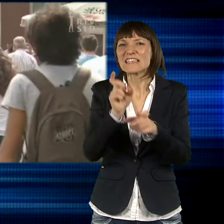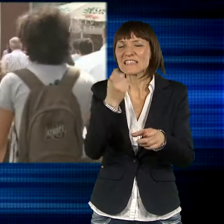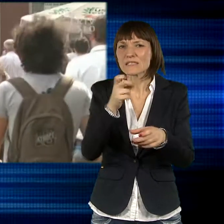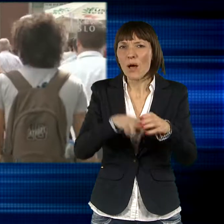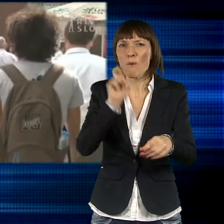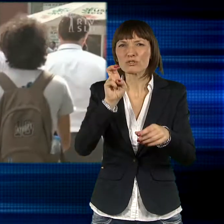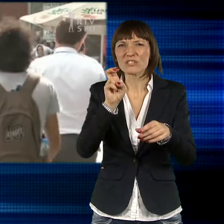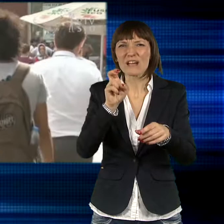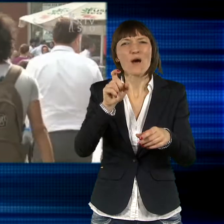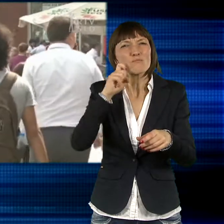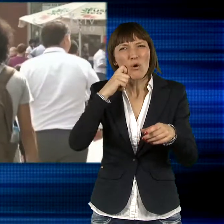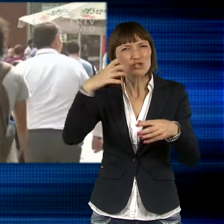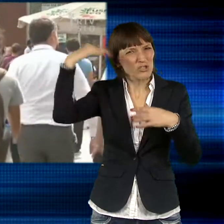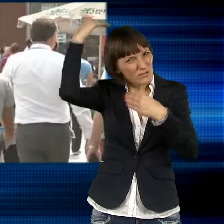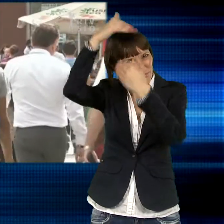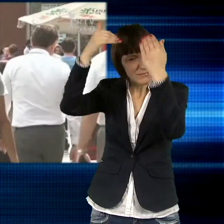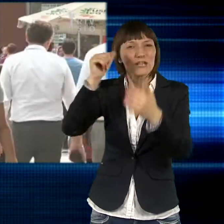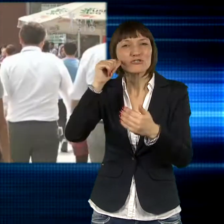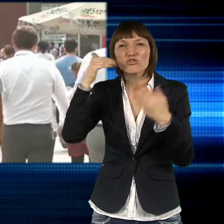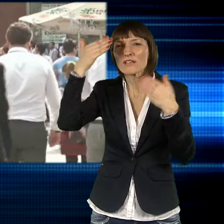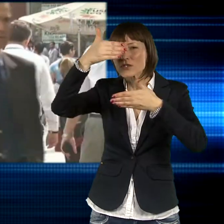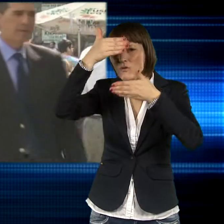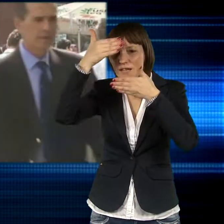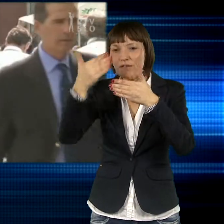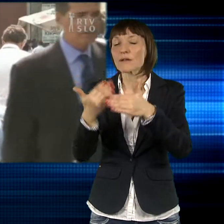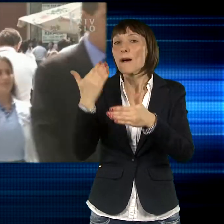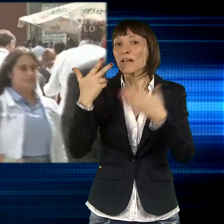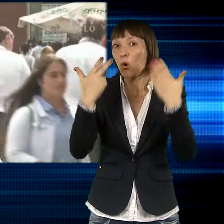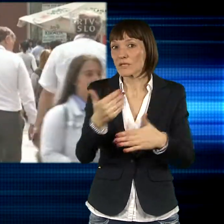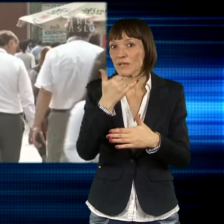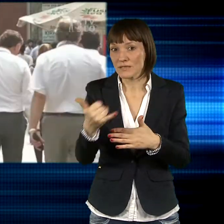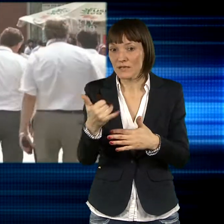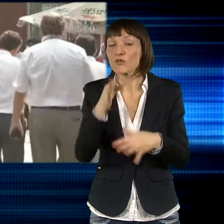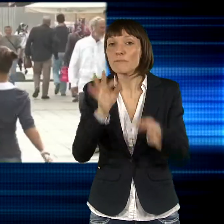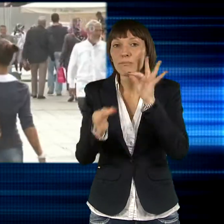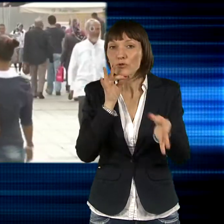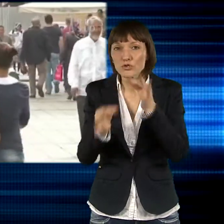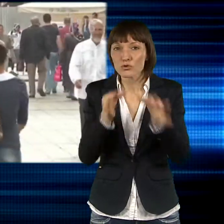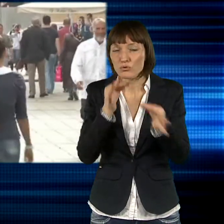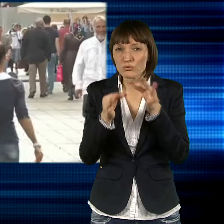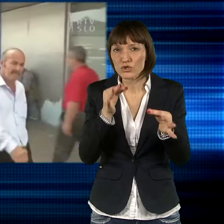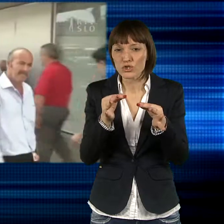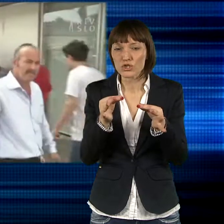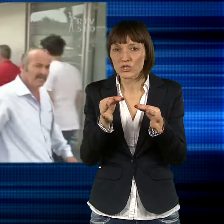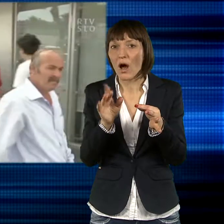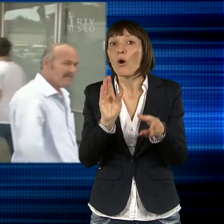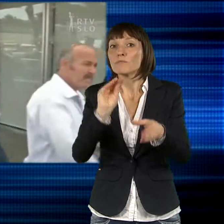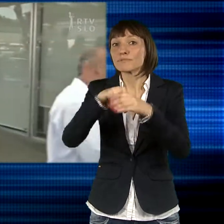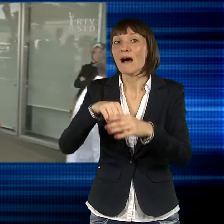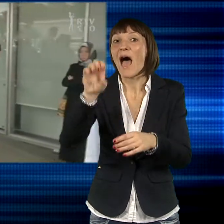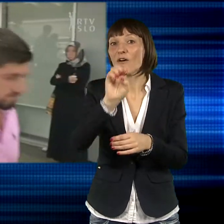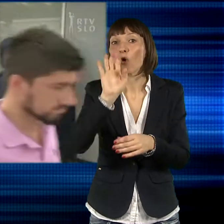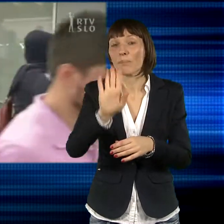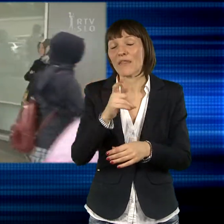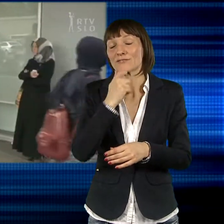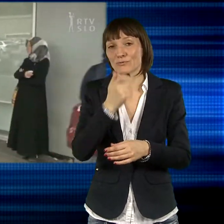tudi z izobčanjem moškega pokrivala fesa in ženskega zakrivanja pred več od 80 leti skušal radikalno europeizirati deželo